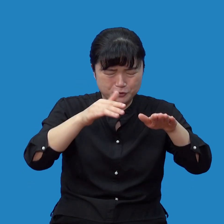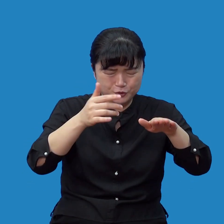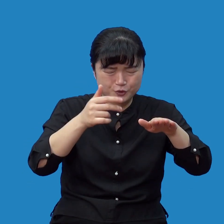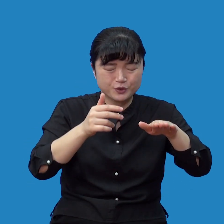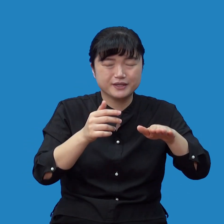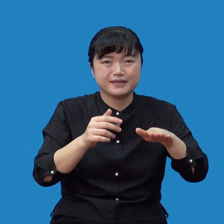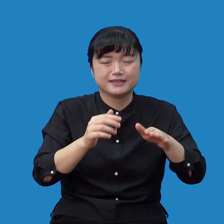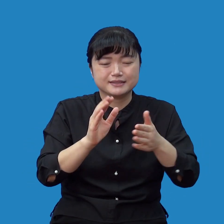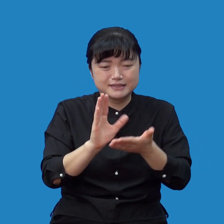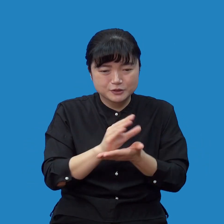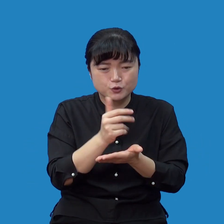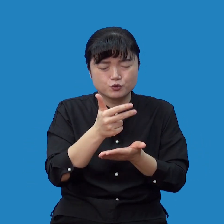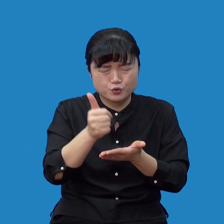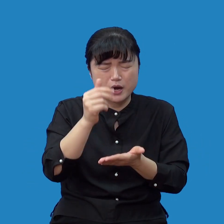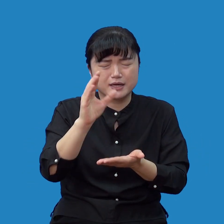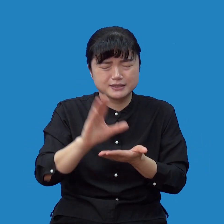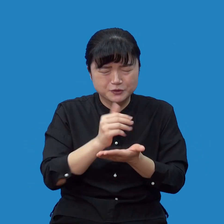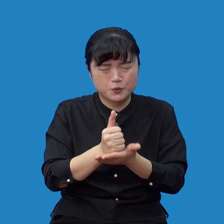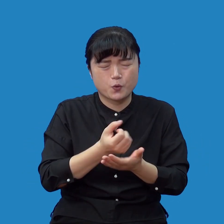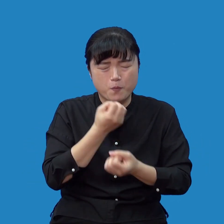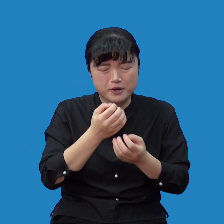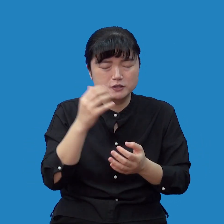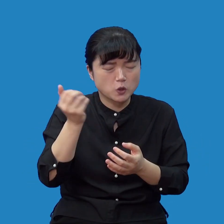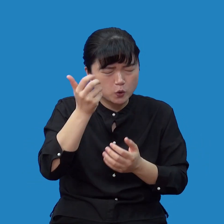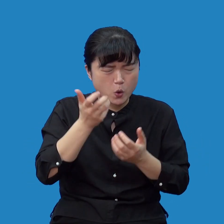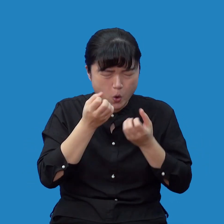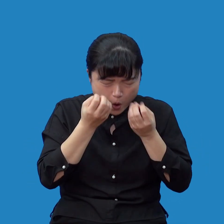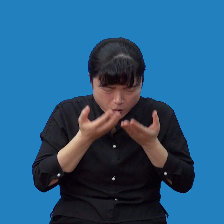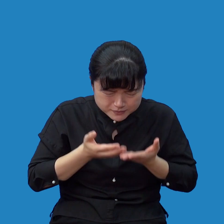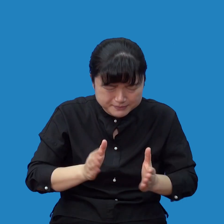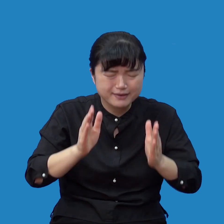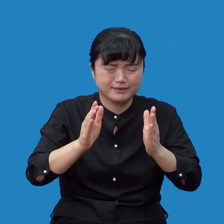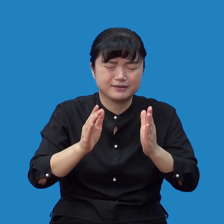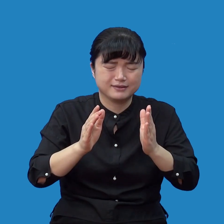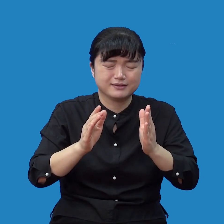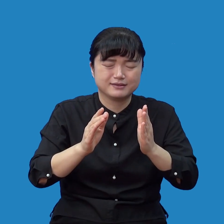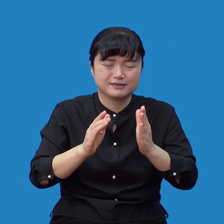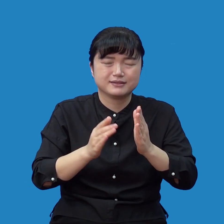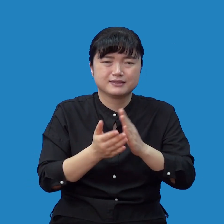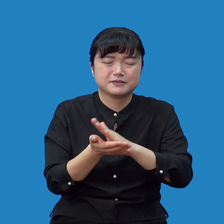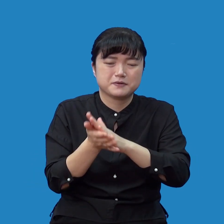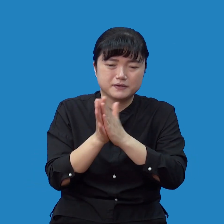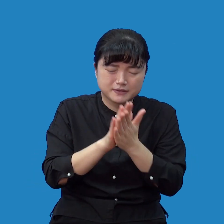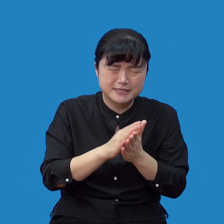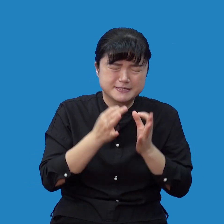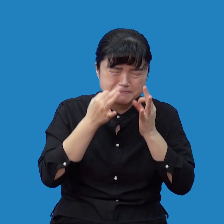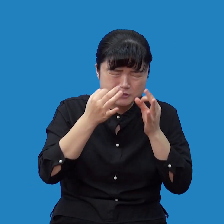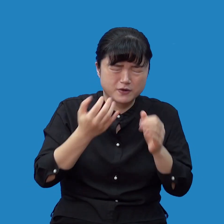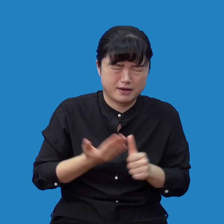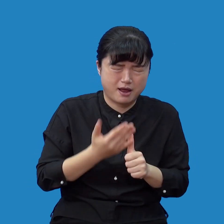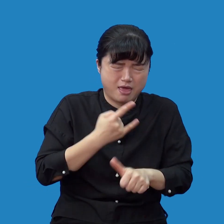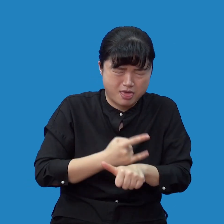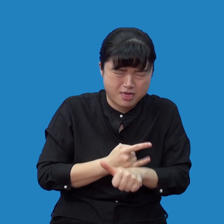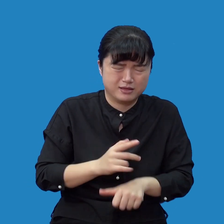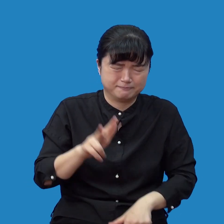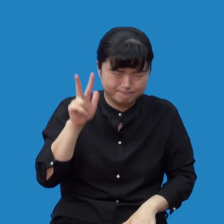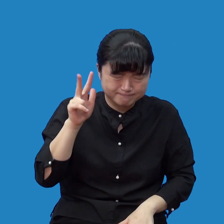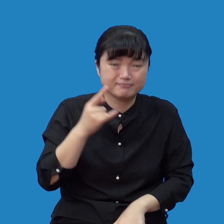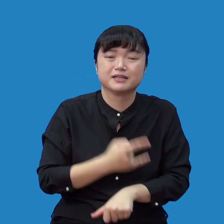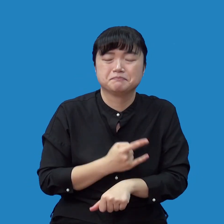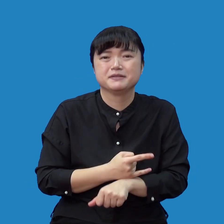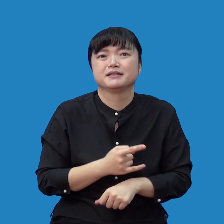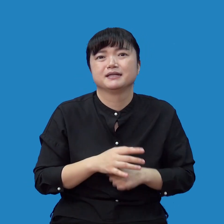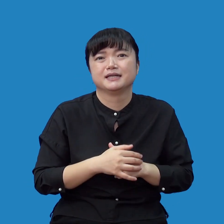고백하고 성령의 거듭나게 하시는 은혜를 힘입도록 힘써 양육하겠다 서약합니다. 이렇게